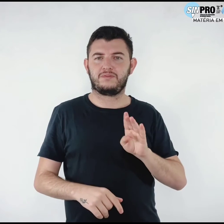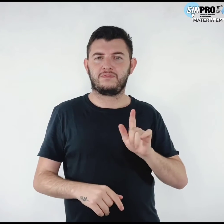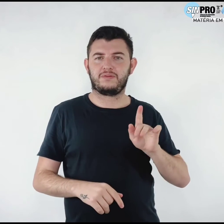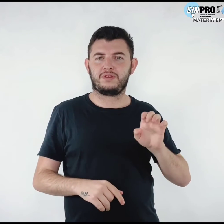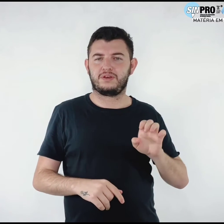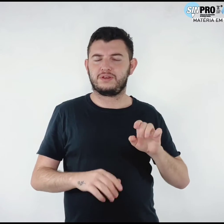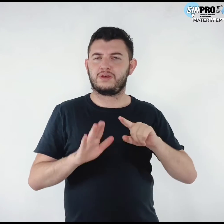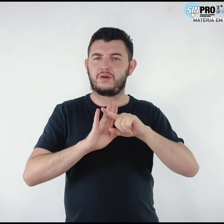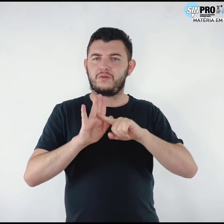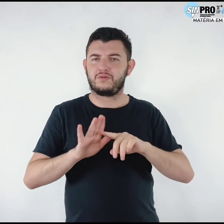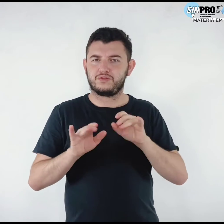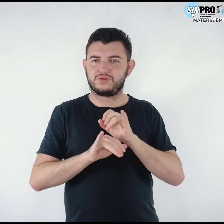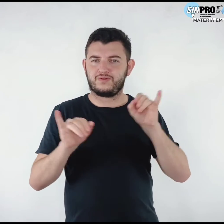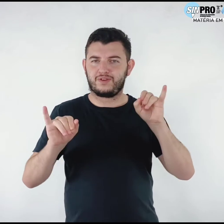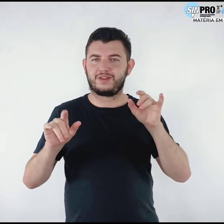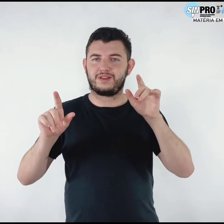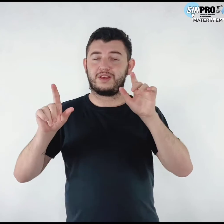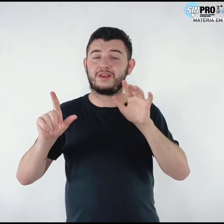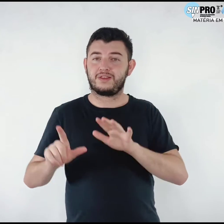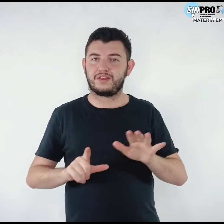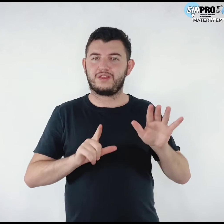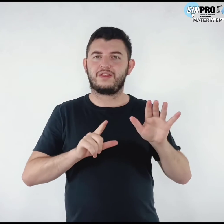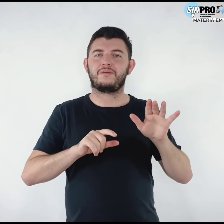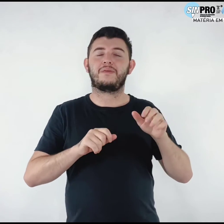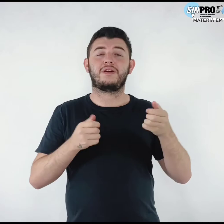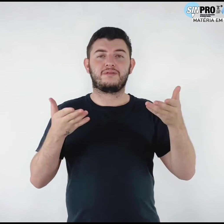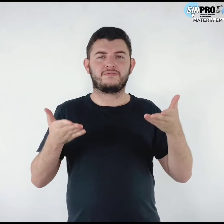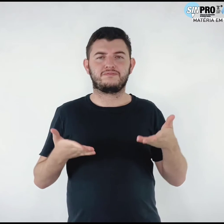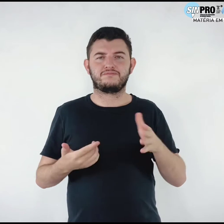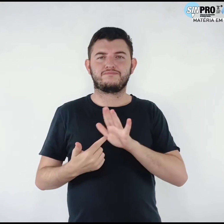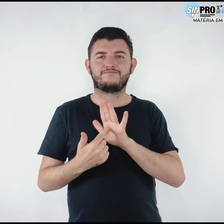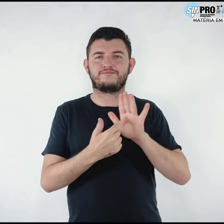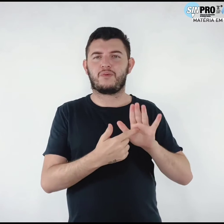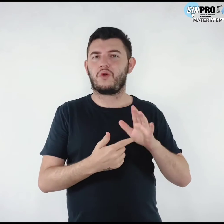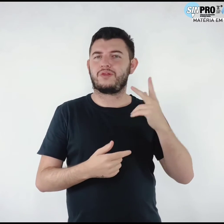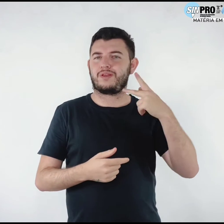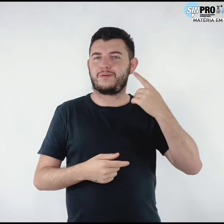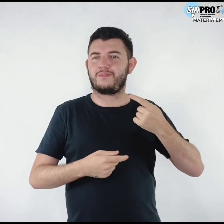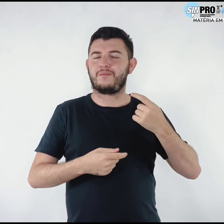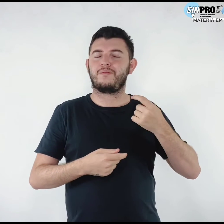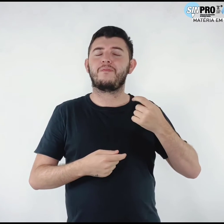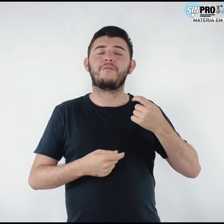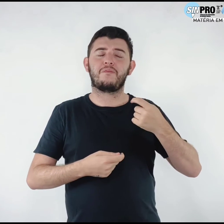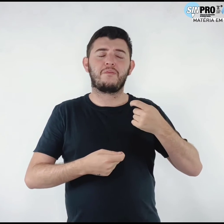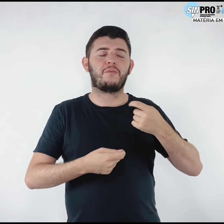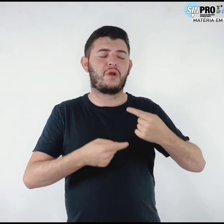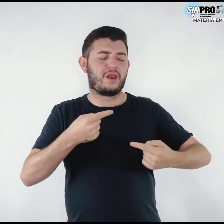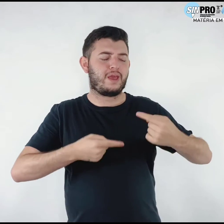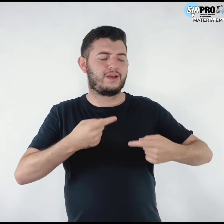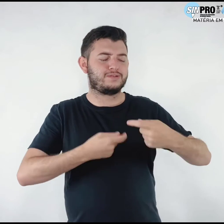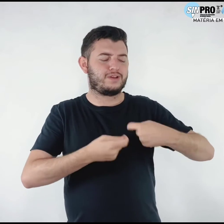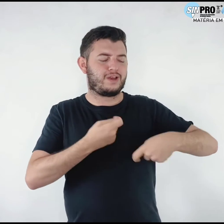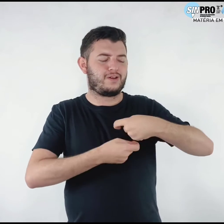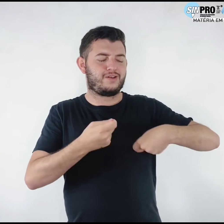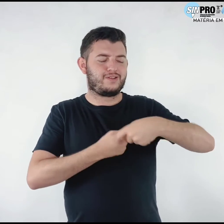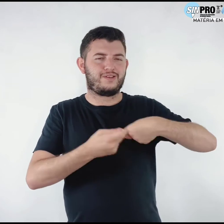divulgado nesta semana, revela que a política econômica neoliberal adotada no